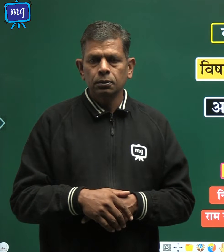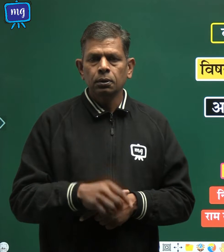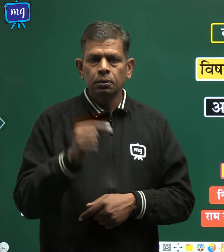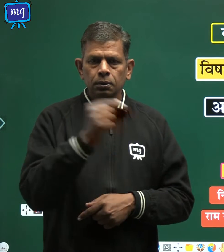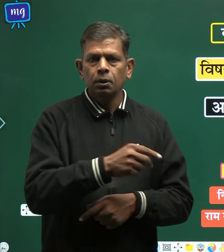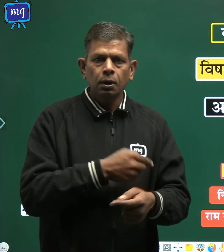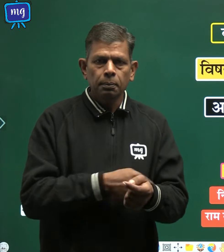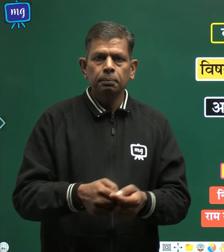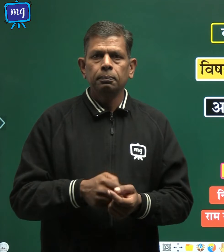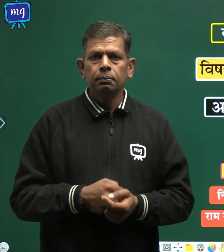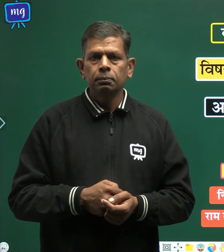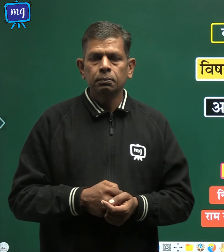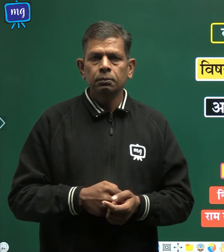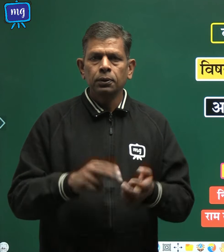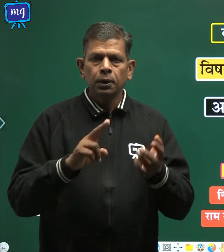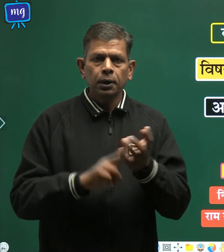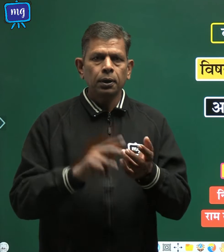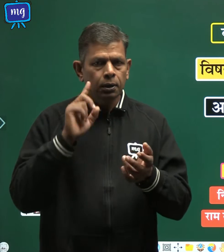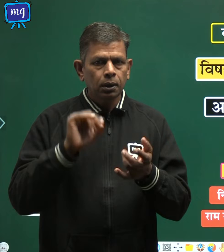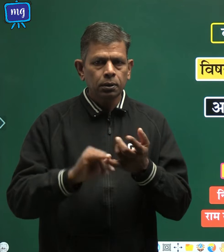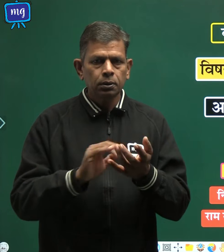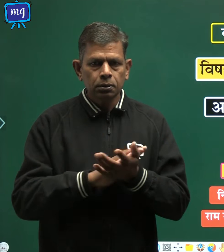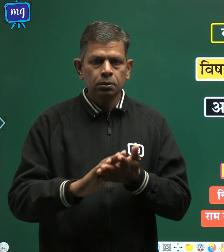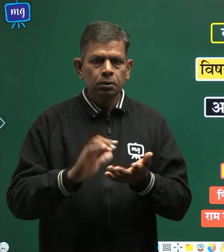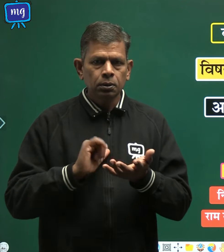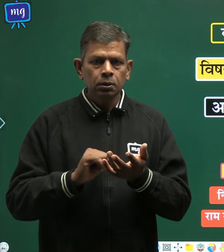मेरा नाम निशी अरोड़ा है